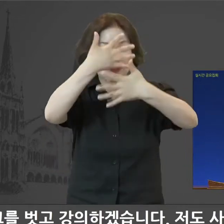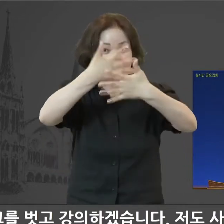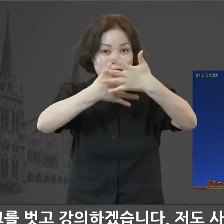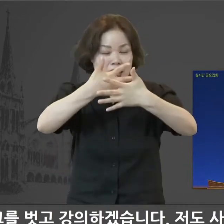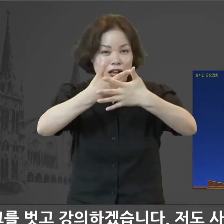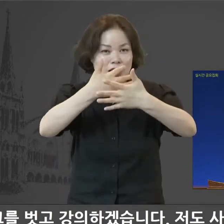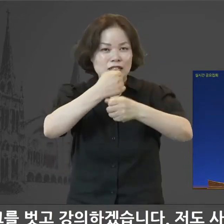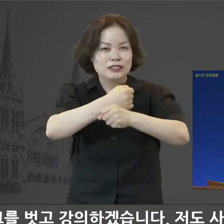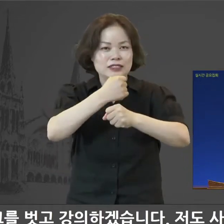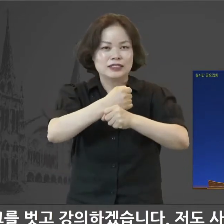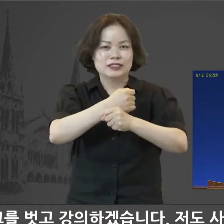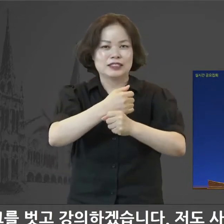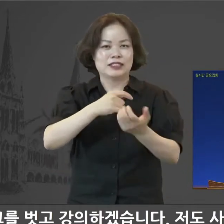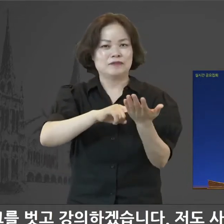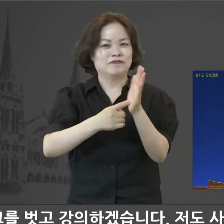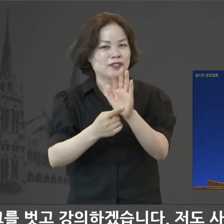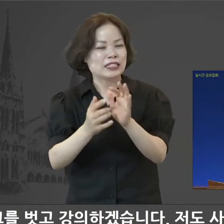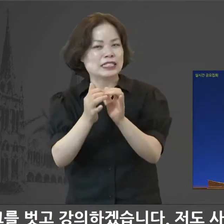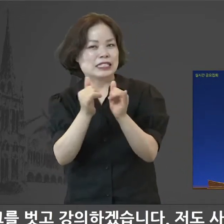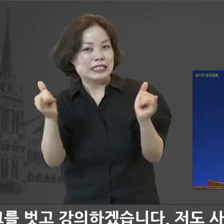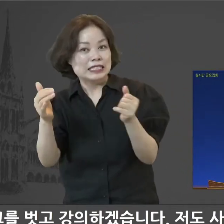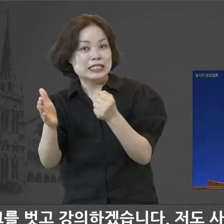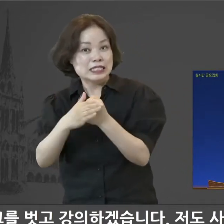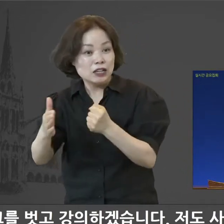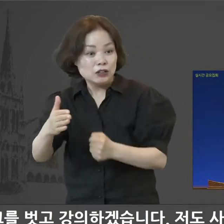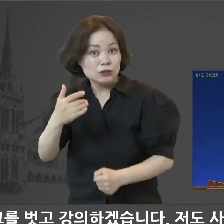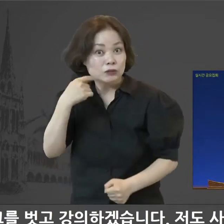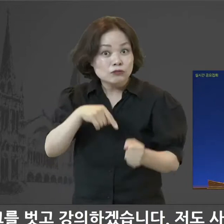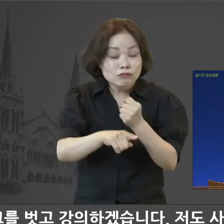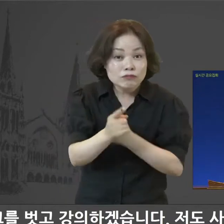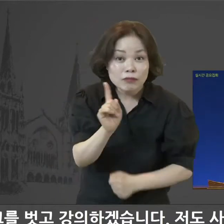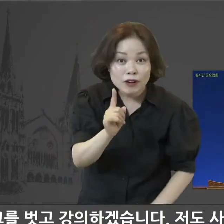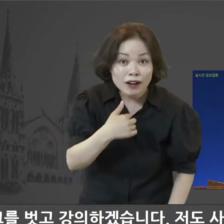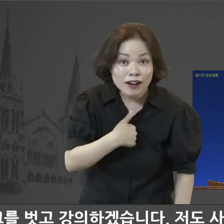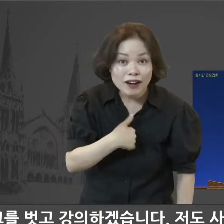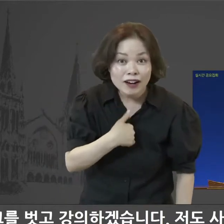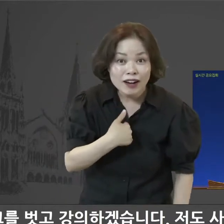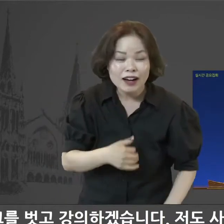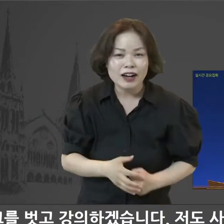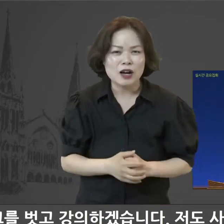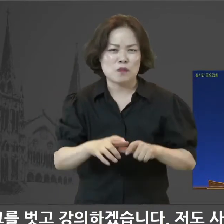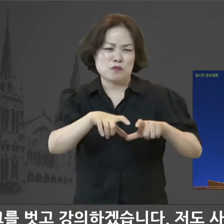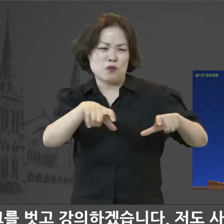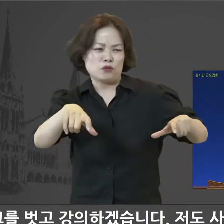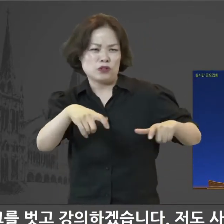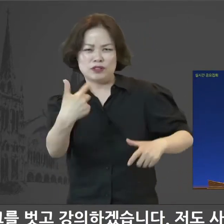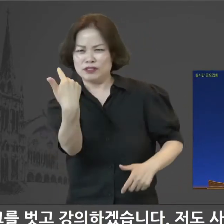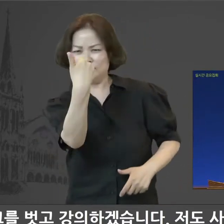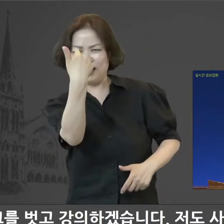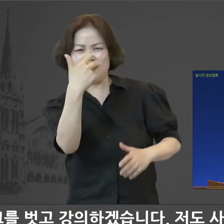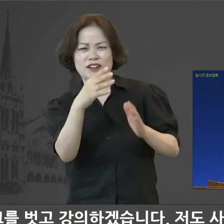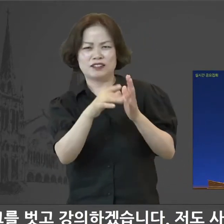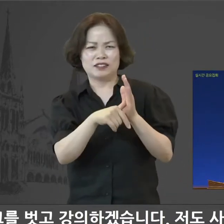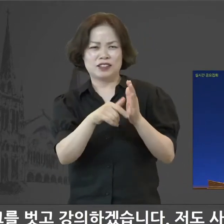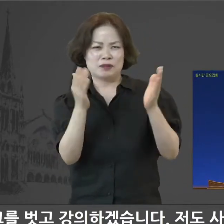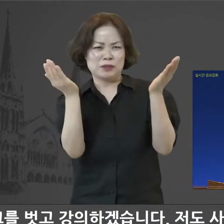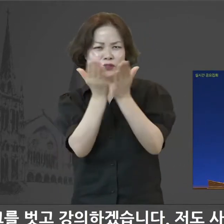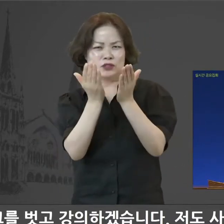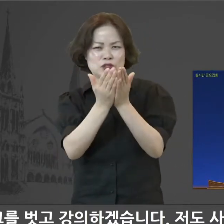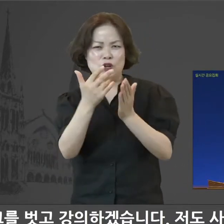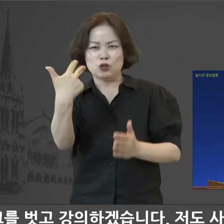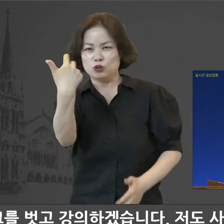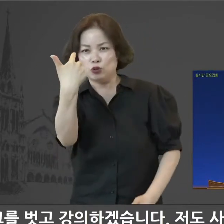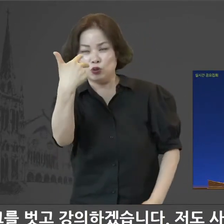영상에 최적화된 인물이기 때문에 그 무슨 의미인지 아시죠? 보통 촬영할 때 제일 맞추기 힘든 게